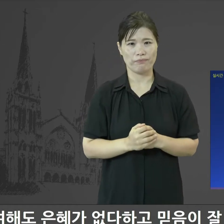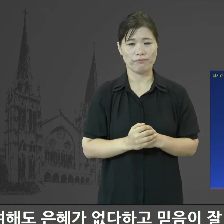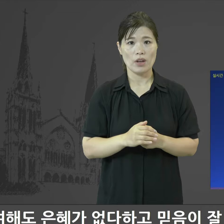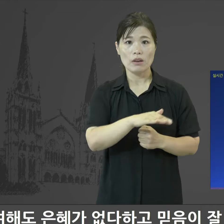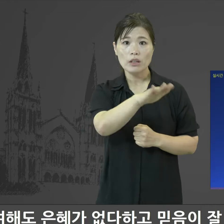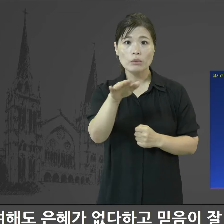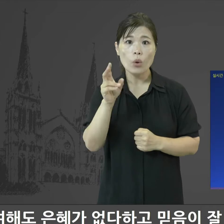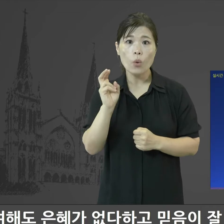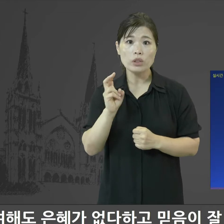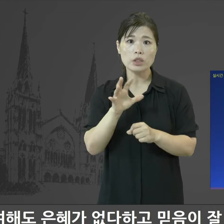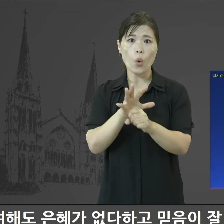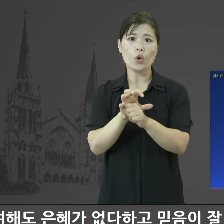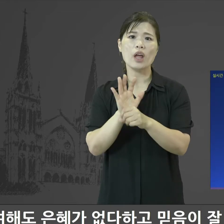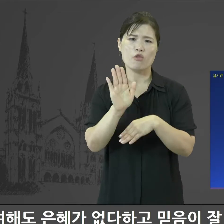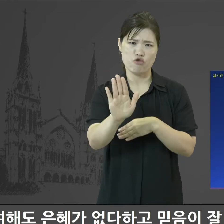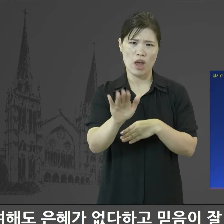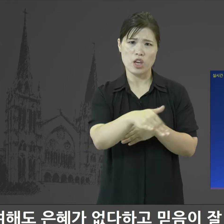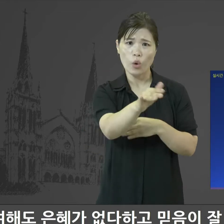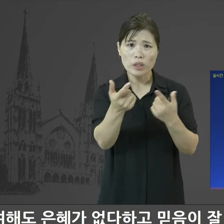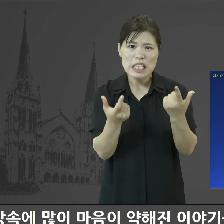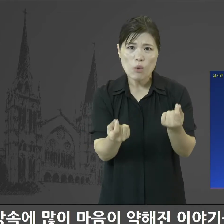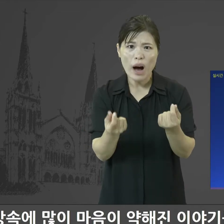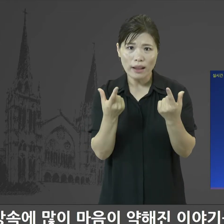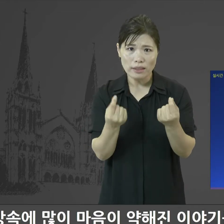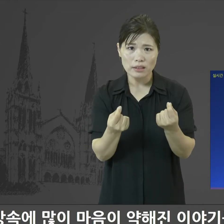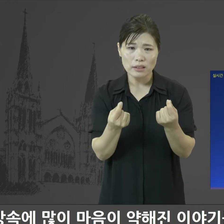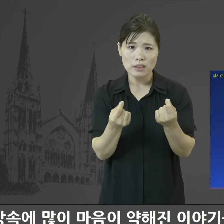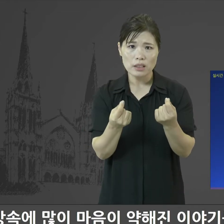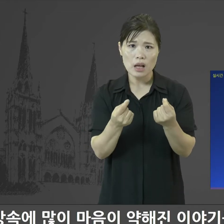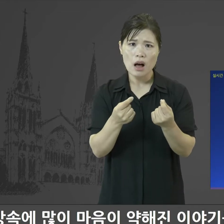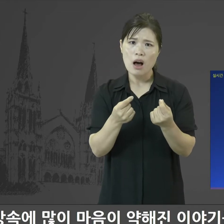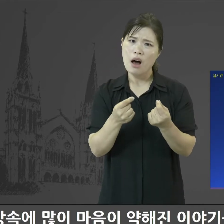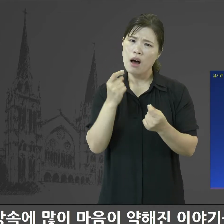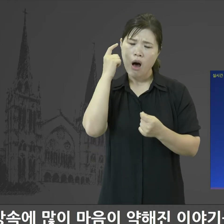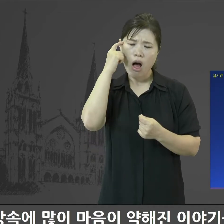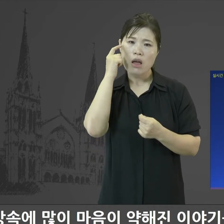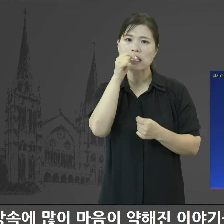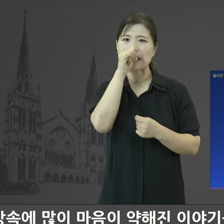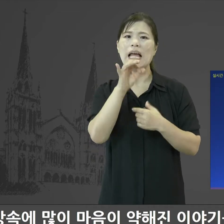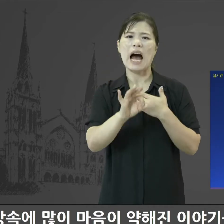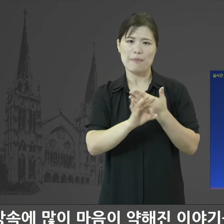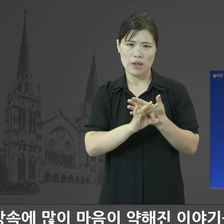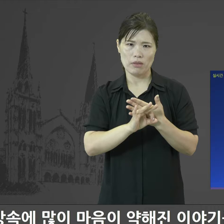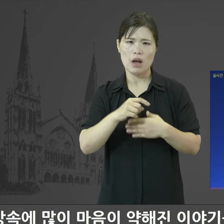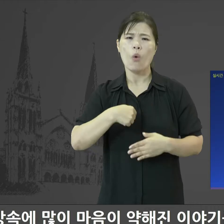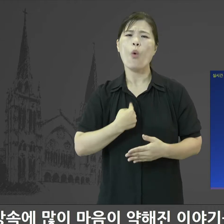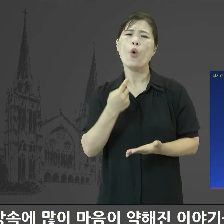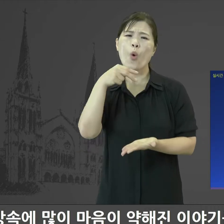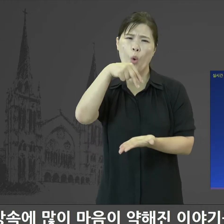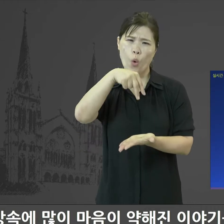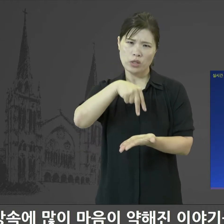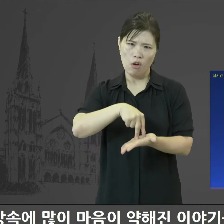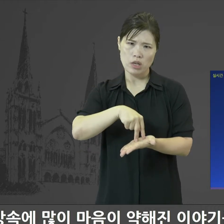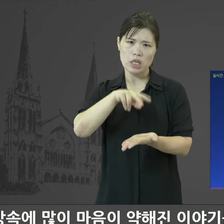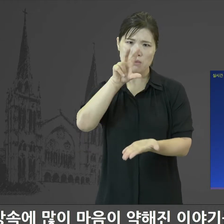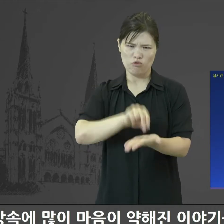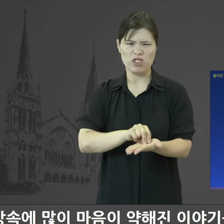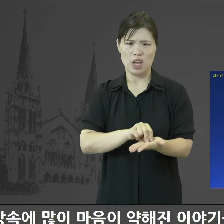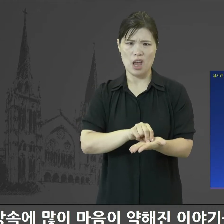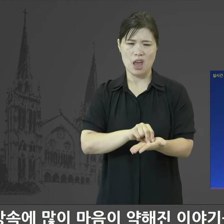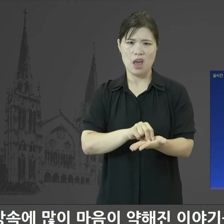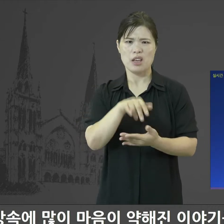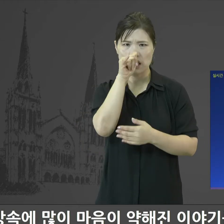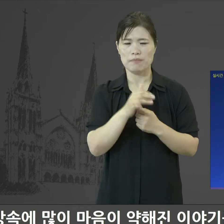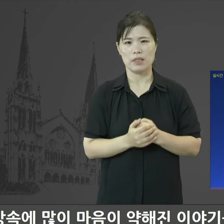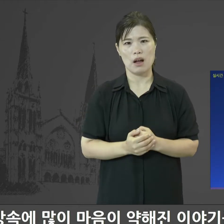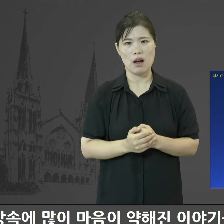이후에 여러분의 삶에 이런 증상들이 나타나고 있다면 여러분의 홀로서기에 문제가 발생한 것입니다. 그